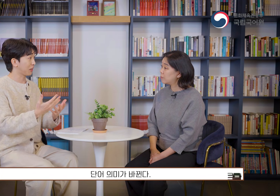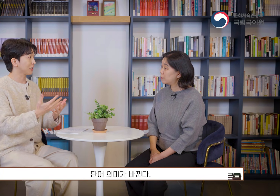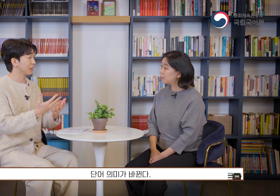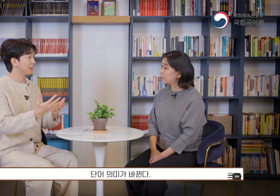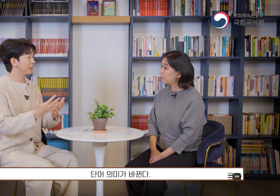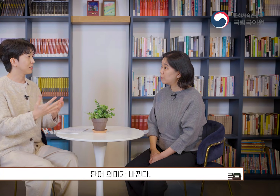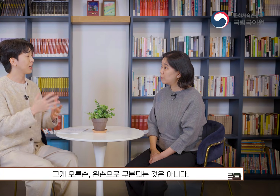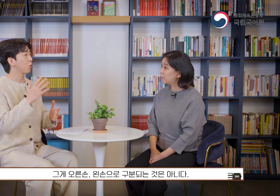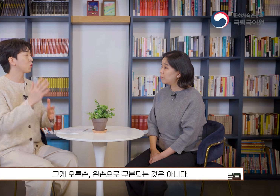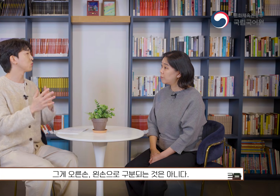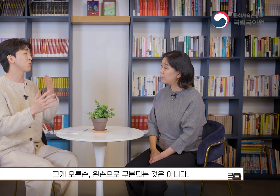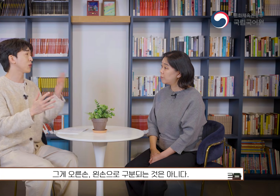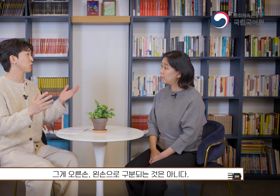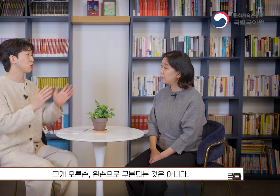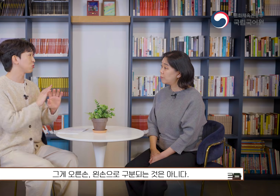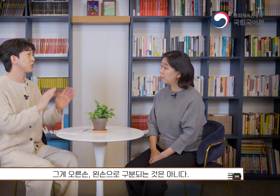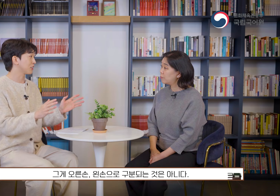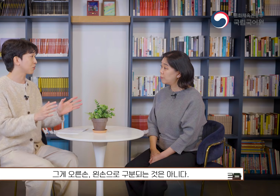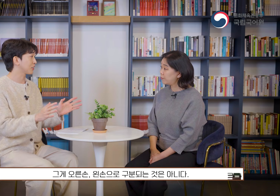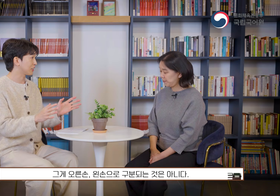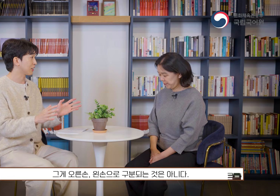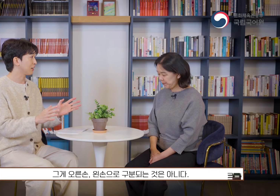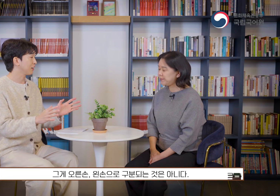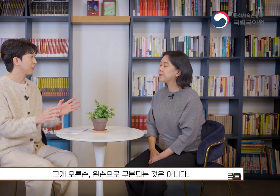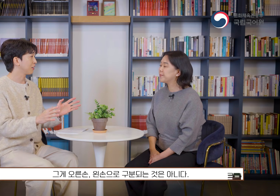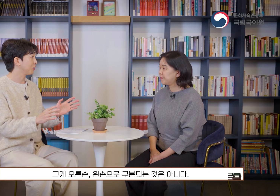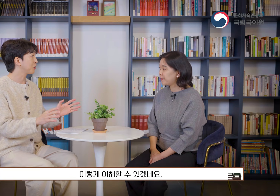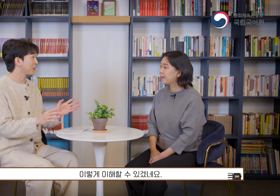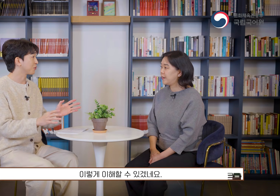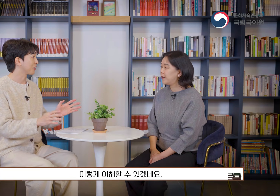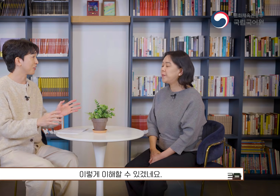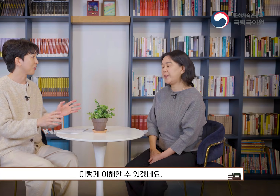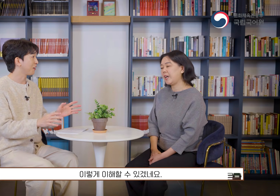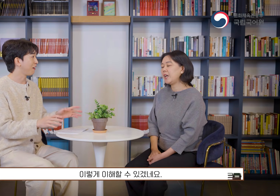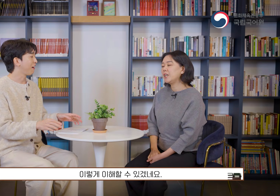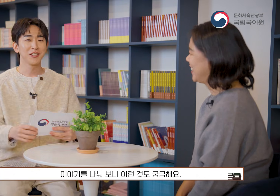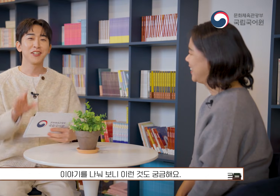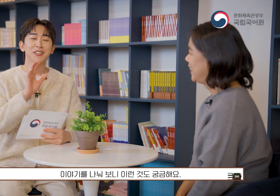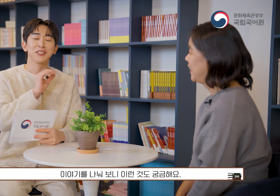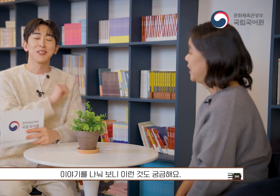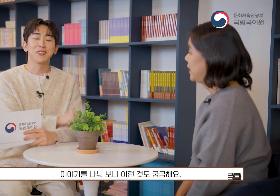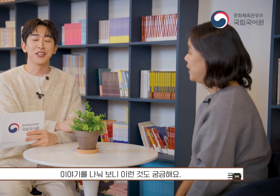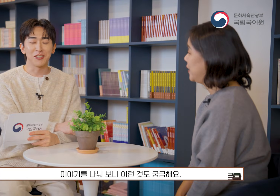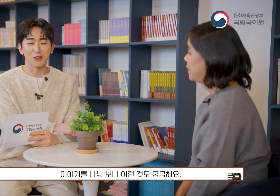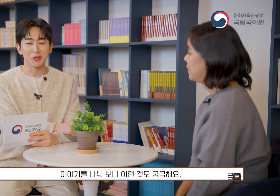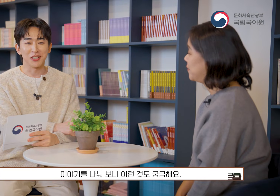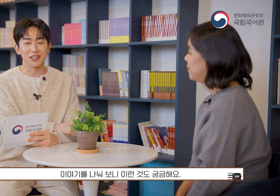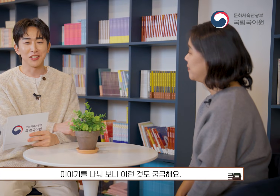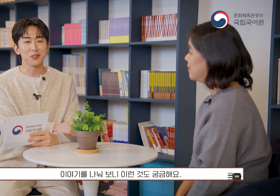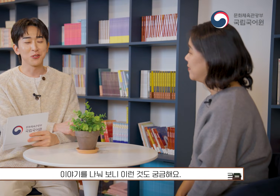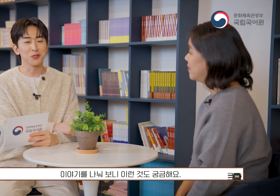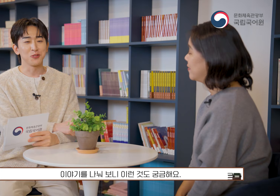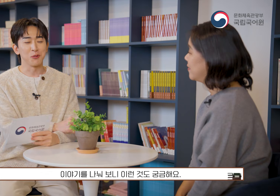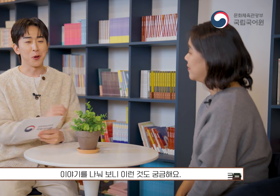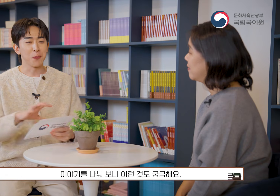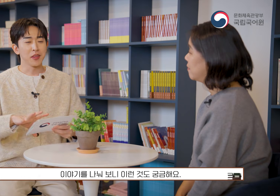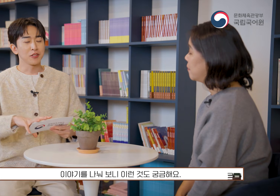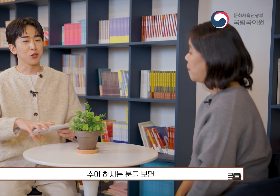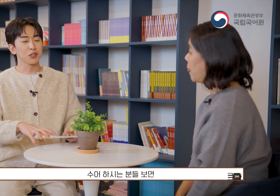바뀐다. 그게 오른손, 왼손으로 구분되는 것은 아니다. 이렇게 이해할 수 있겠네요. 네. 이 얘기 나누다 보니까 이런 것도 궁금해요. 저 이렇게